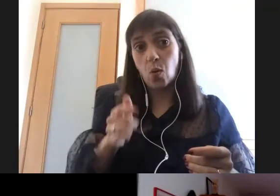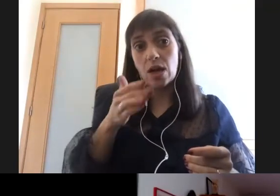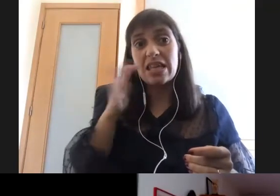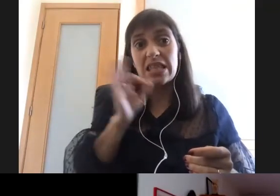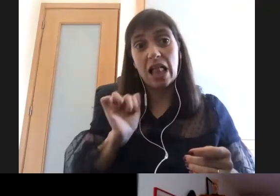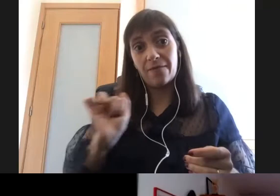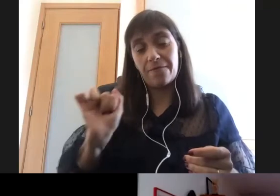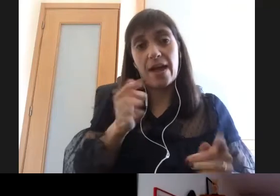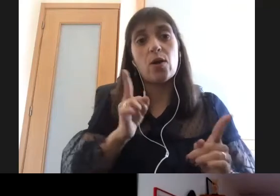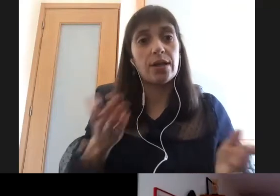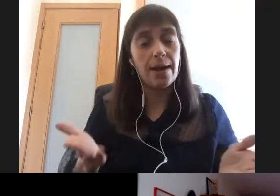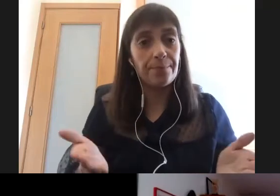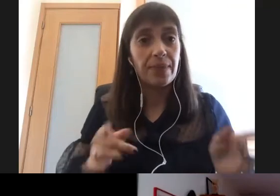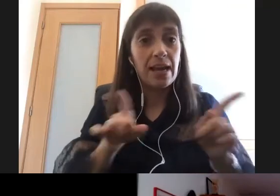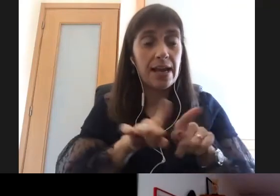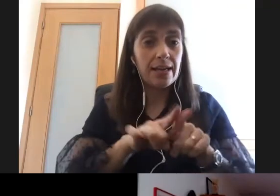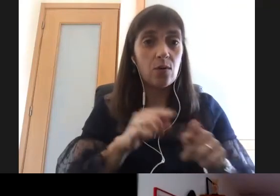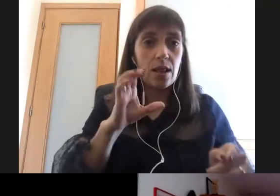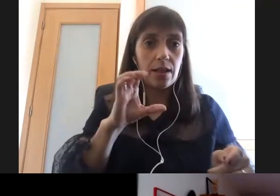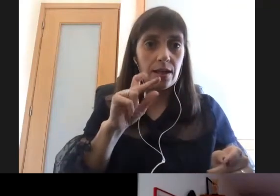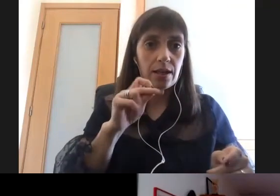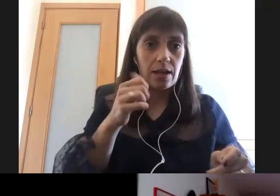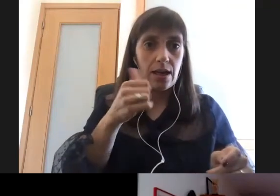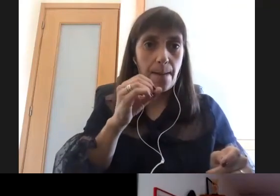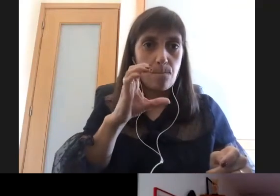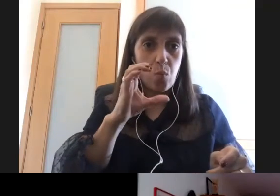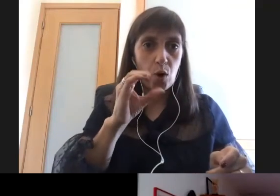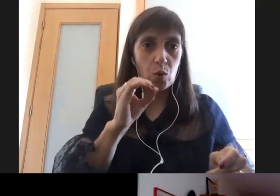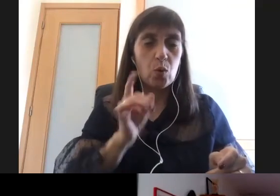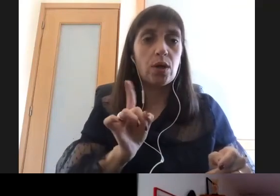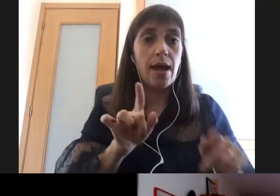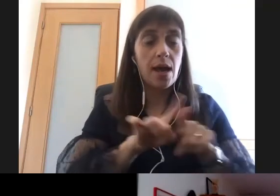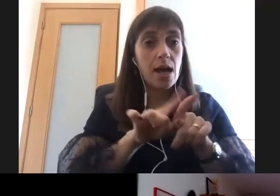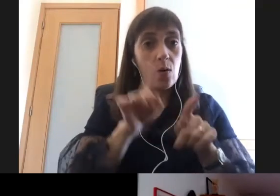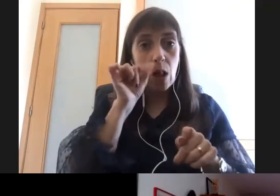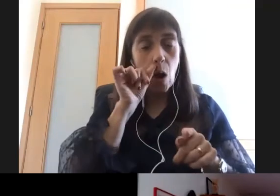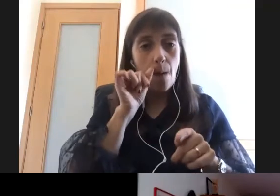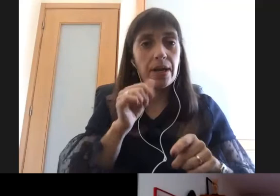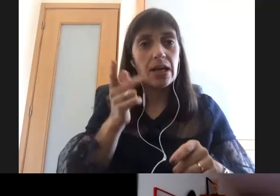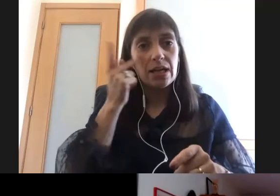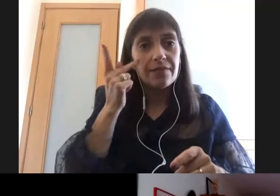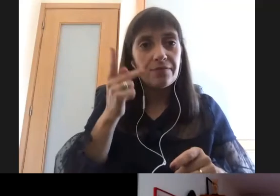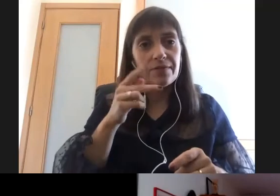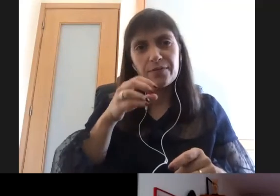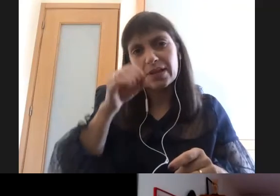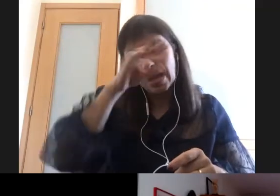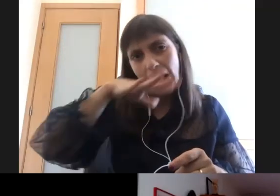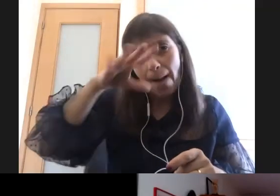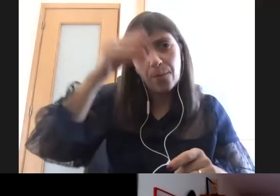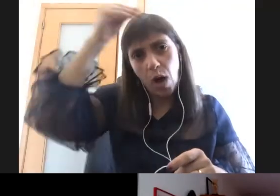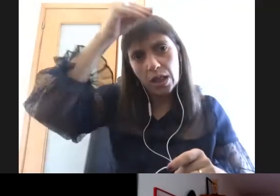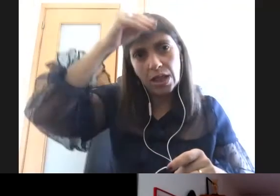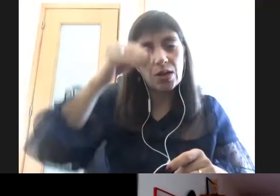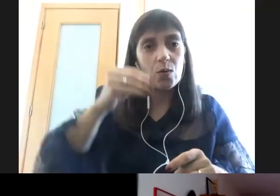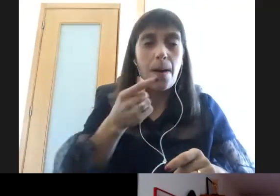do Plínio Salgado era o caboclo, que é o homem do interior que, meio que como os